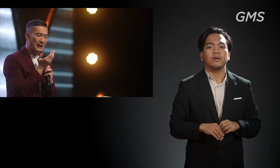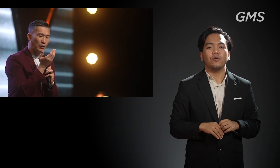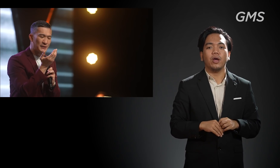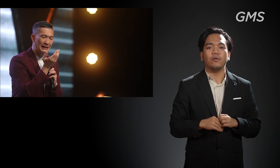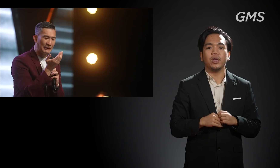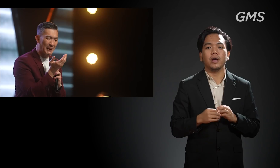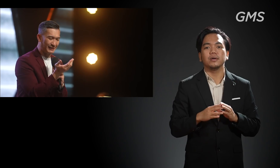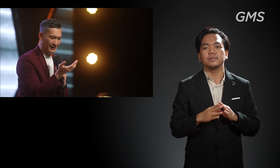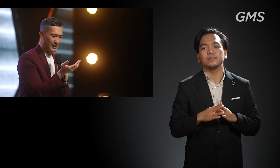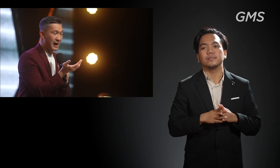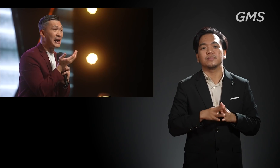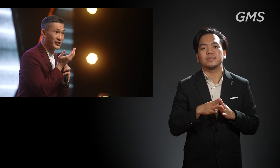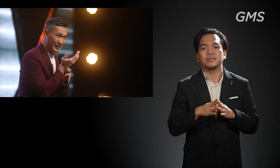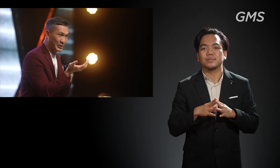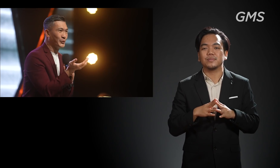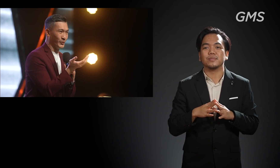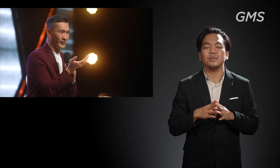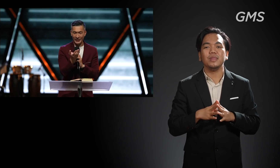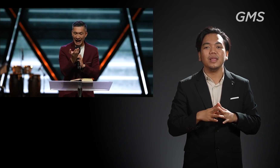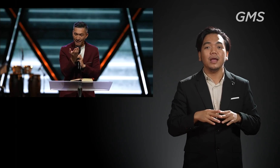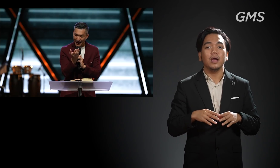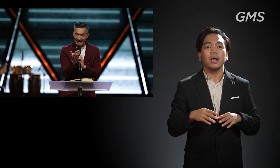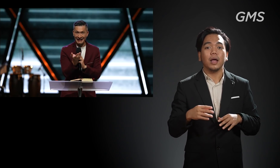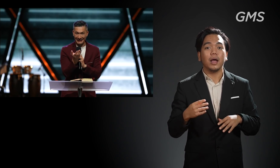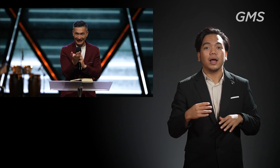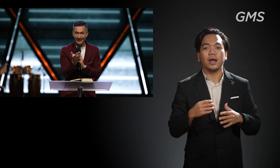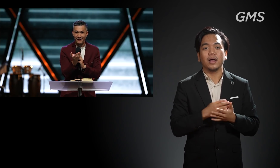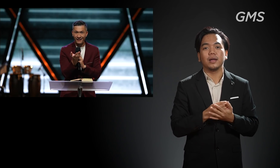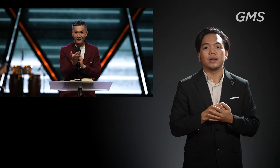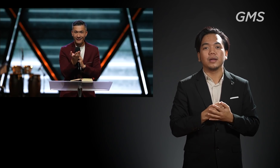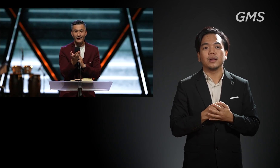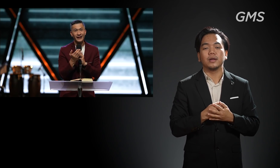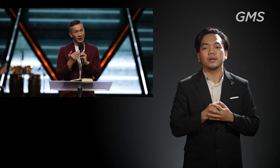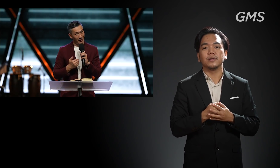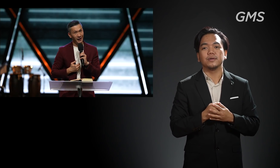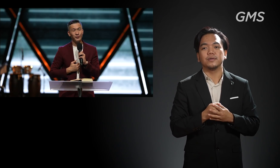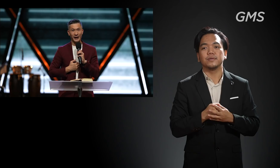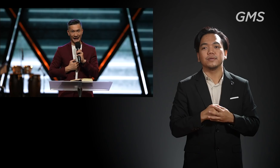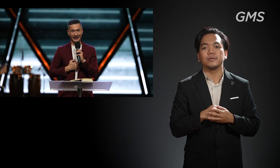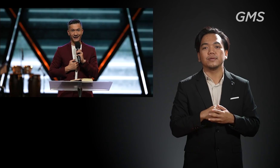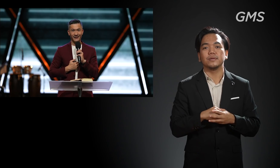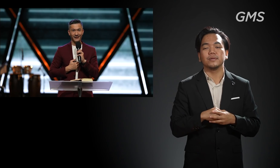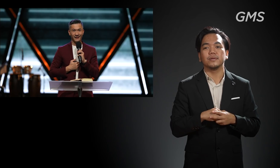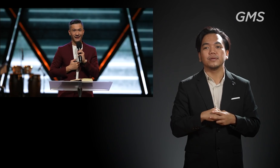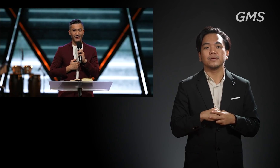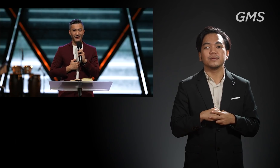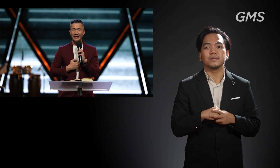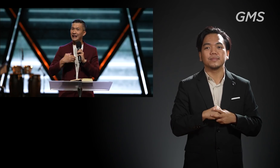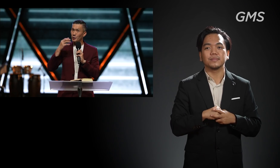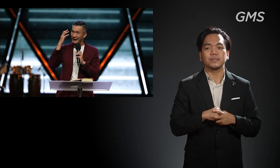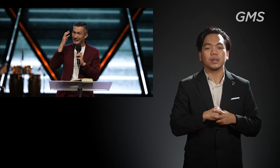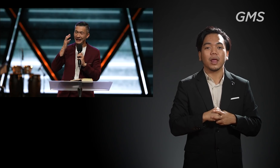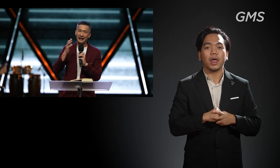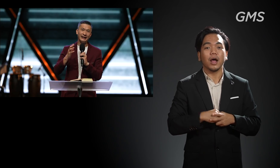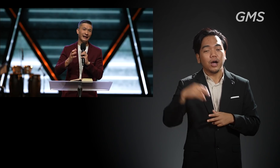hikmat gimana aku bisa nikmati hasilku yang apa adanya ini dengan keluargaku bulan ini. Nanti